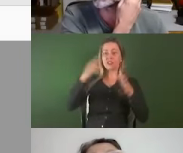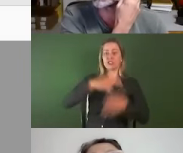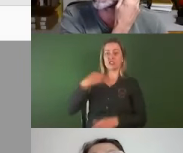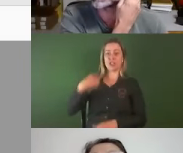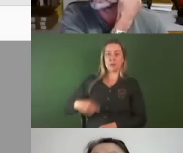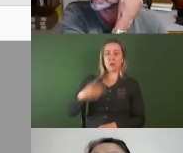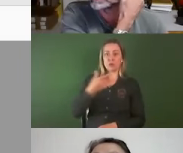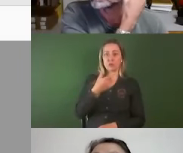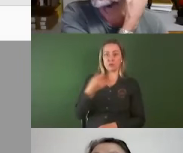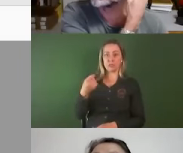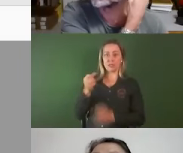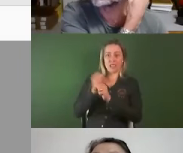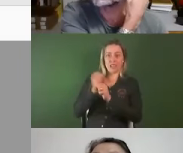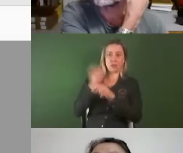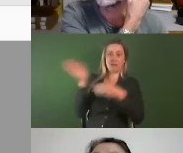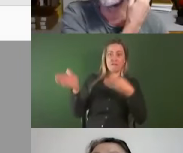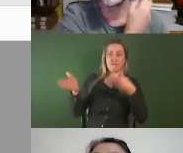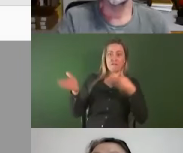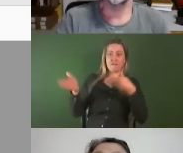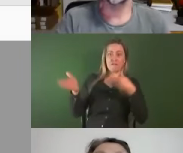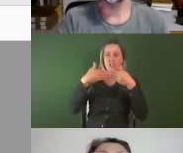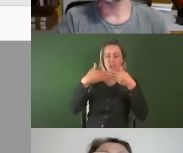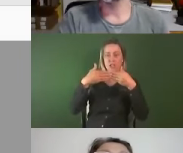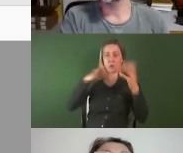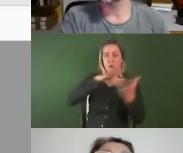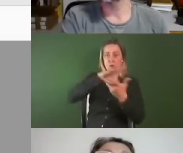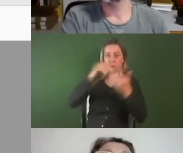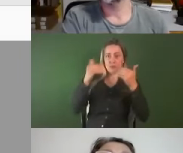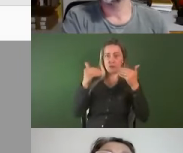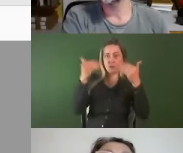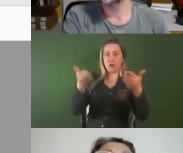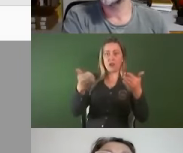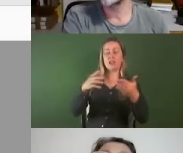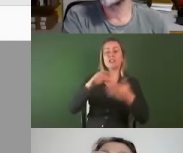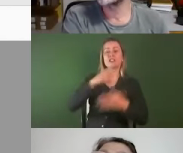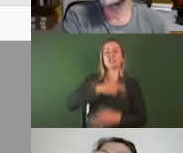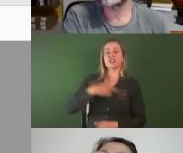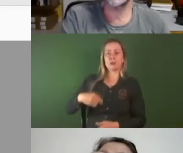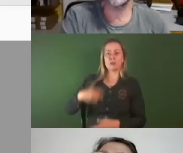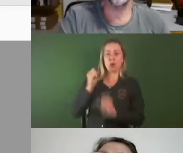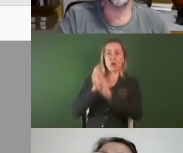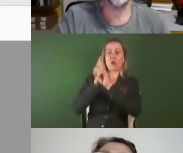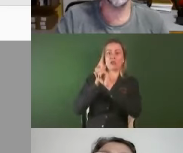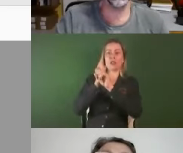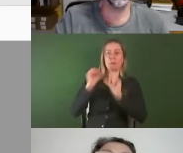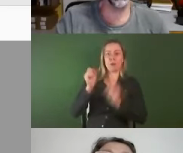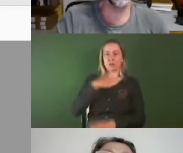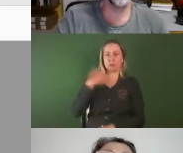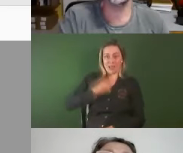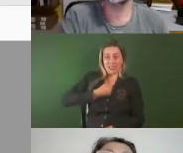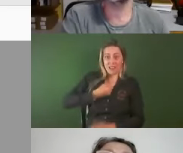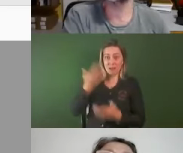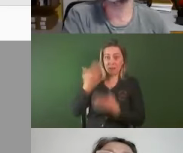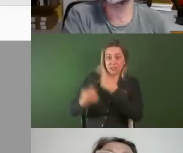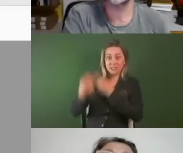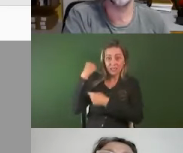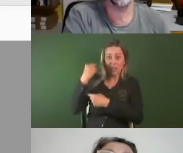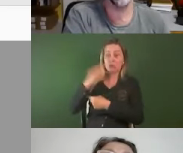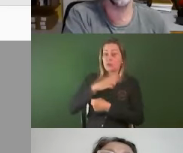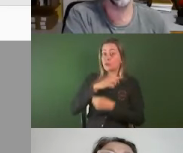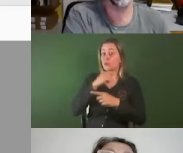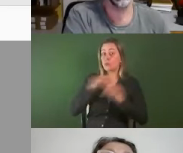anos fechado para o mundo. Se alguém tentasse sair do Japão e fosse pego, ele podia ser executado. E em 1853, os